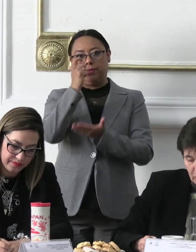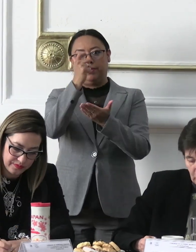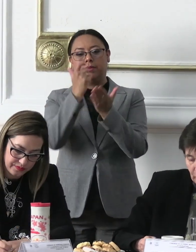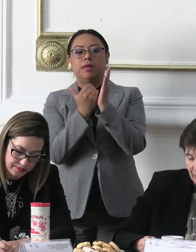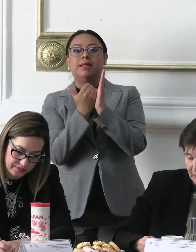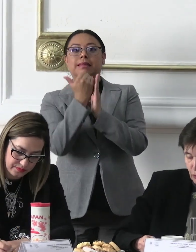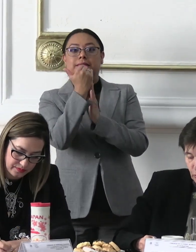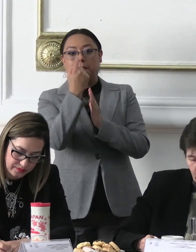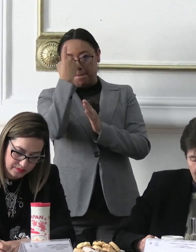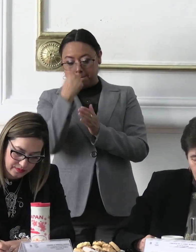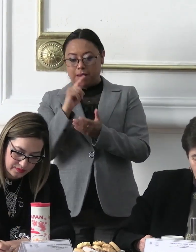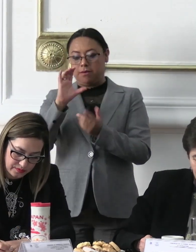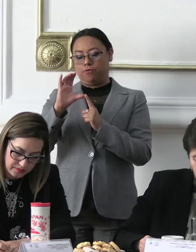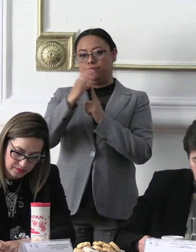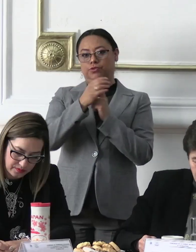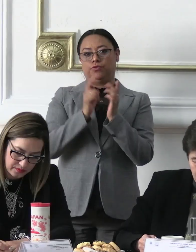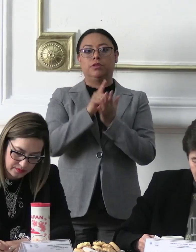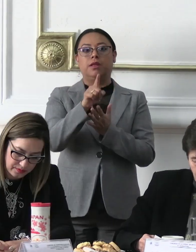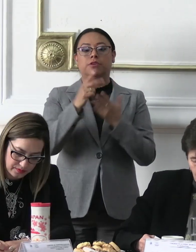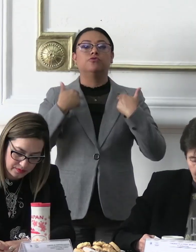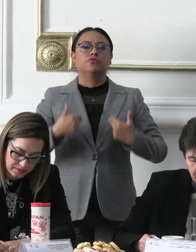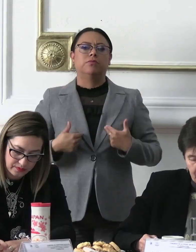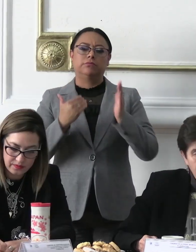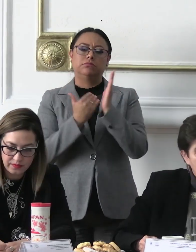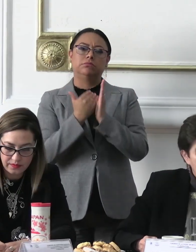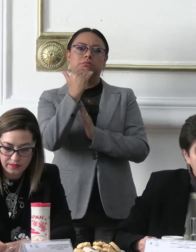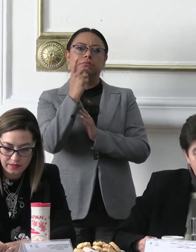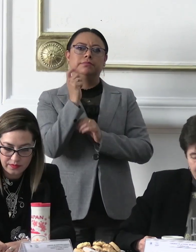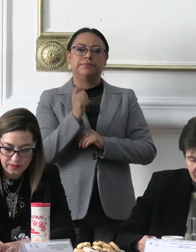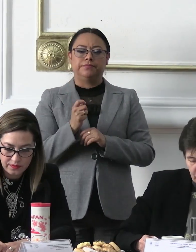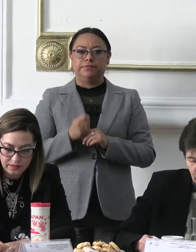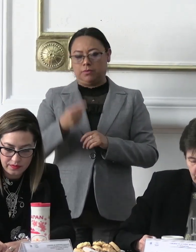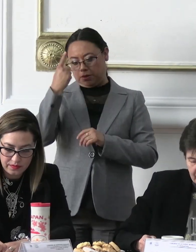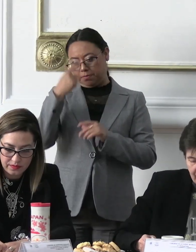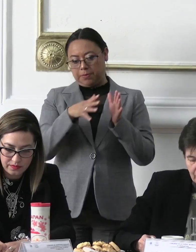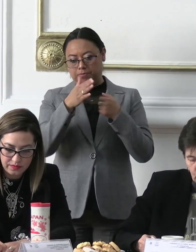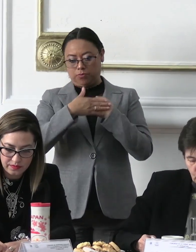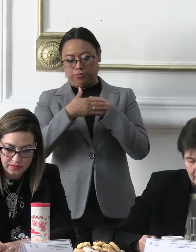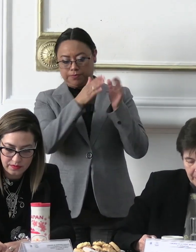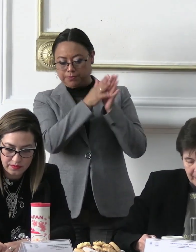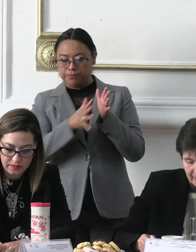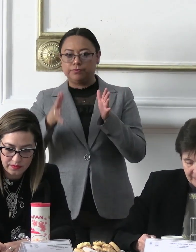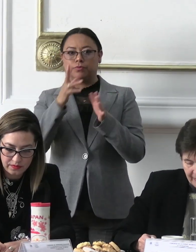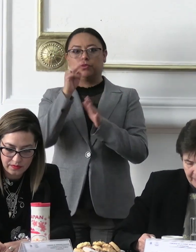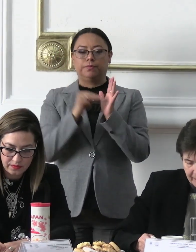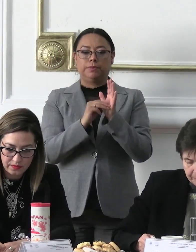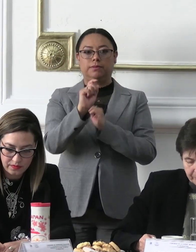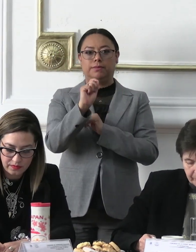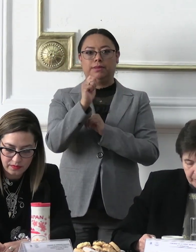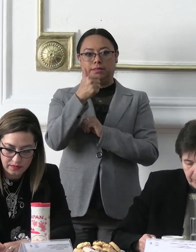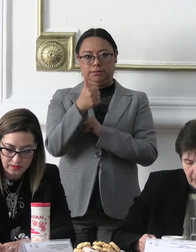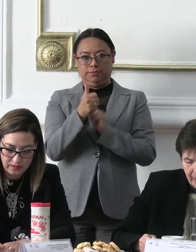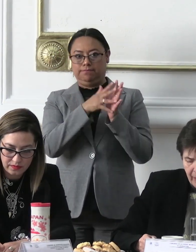de la Comisión de Derechos Humanos de la Ciudad de México para el ejercicio fiscal 2026,